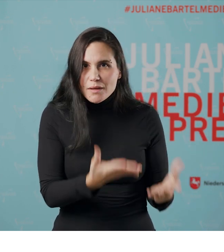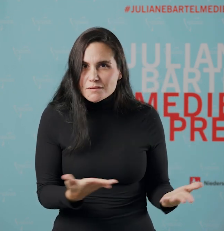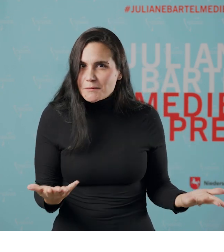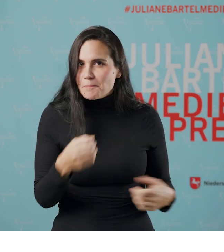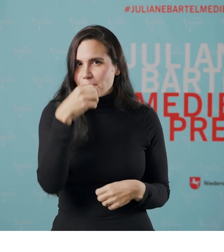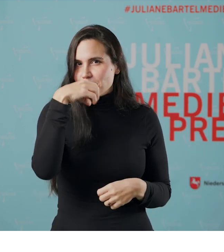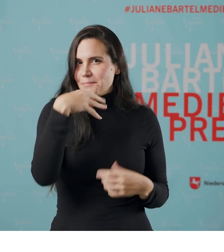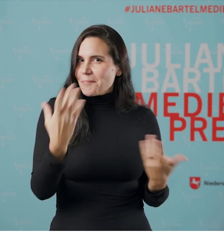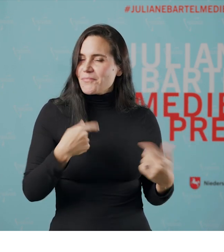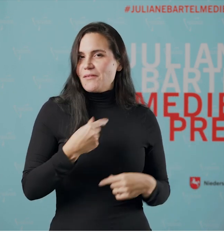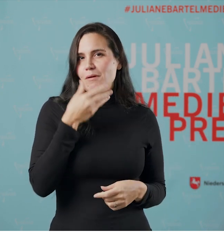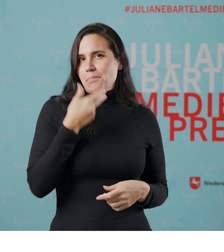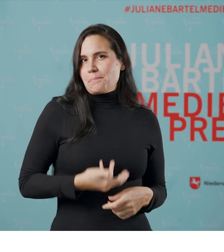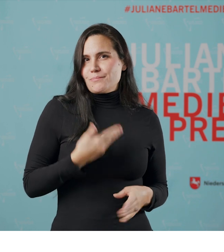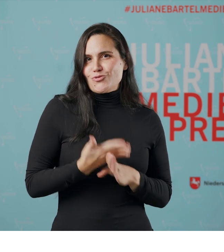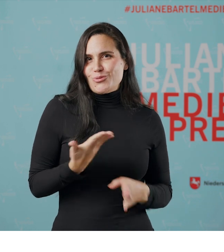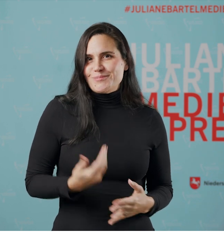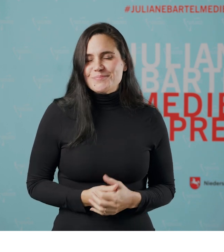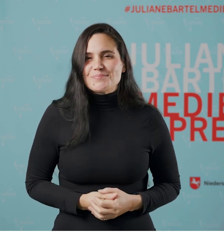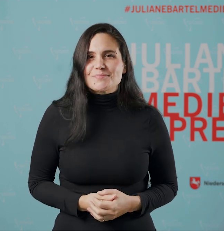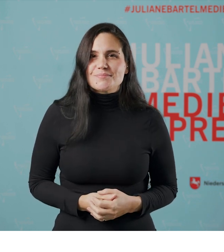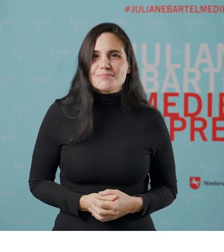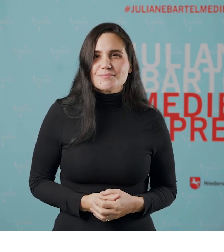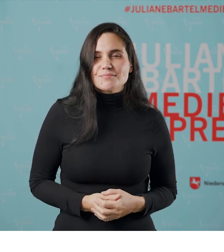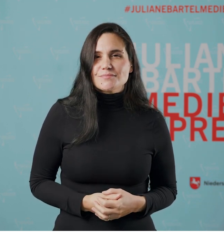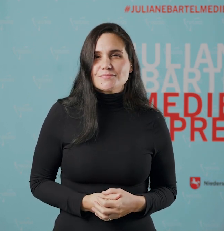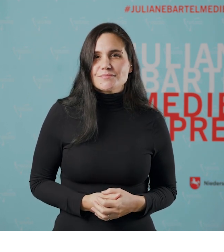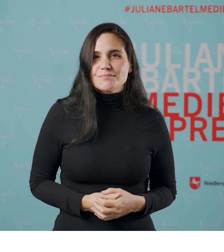wirklich passiert. Wir sind ganz sprachlos gerade.